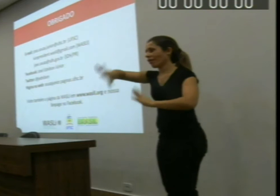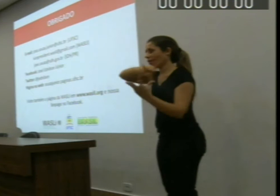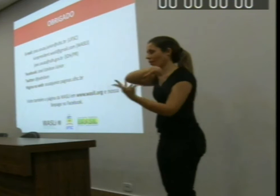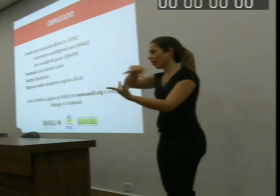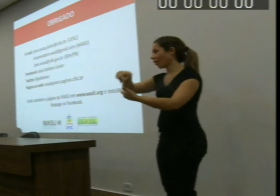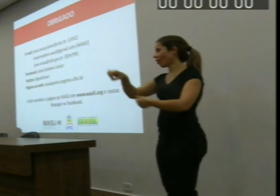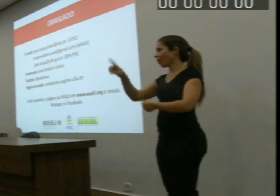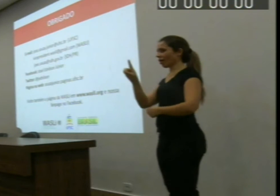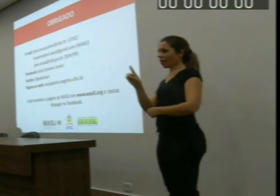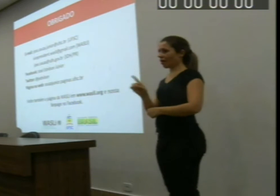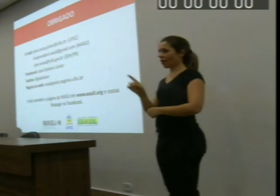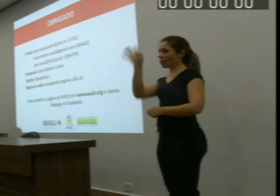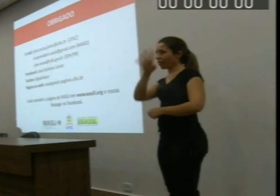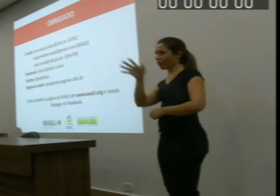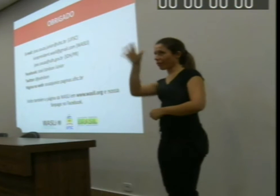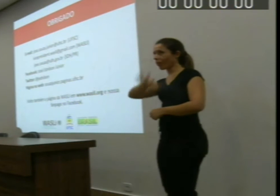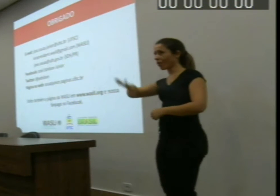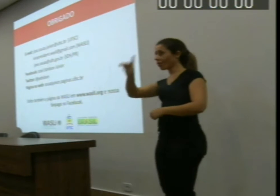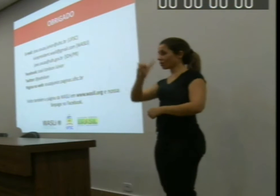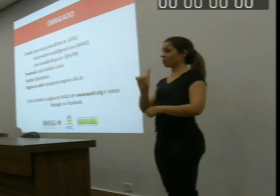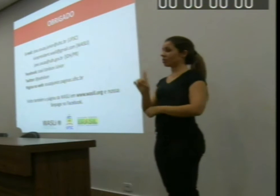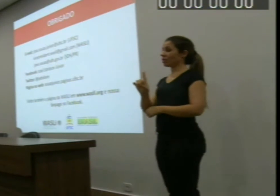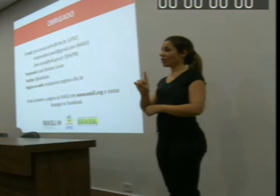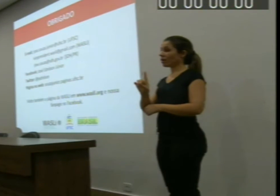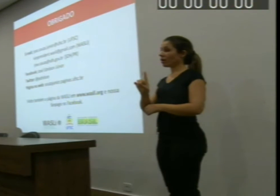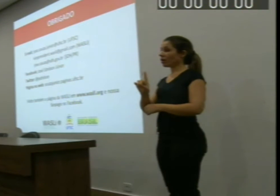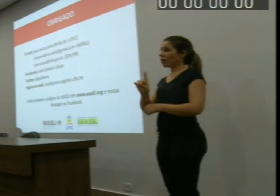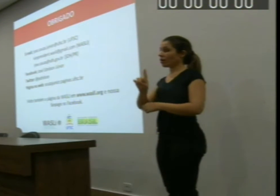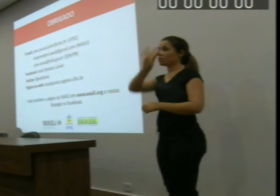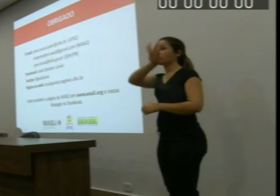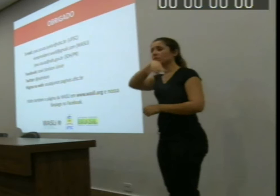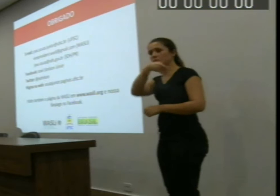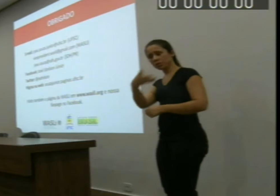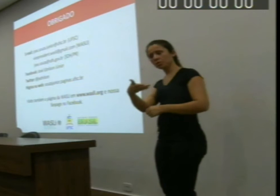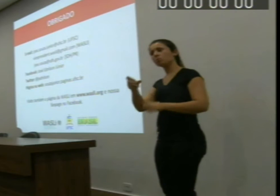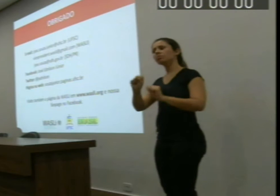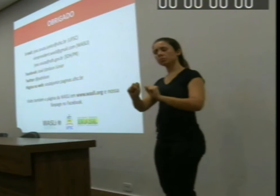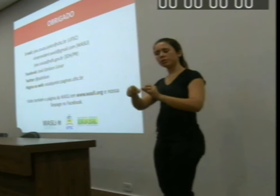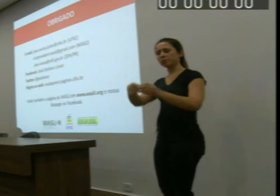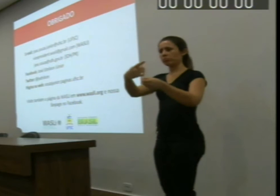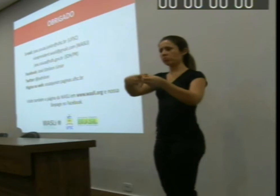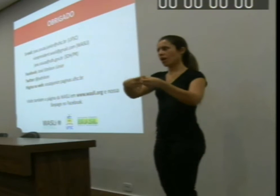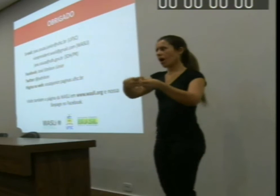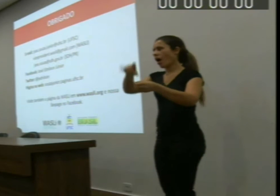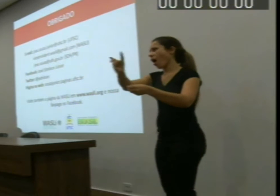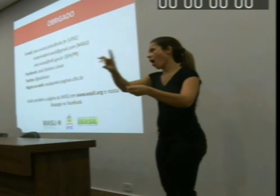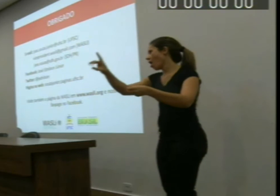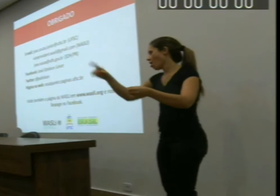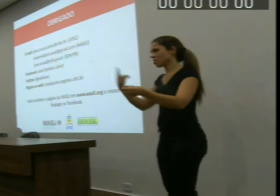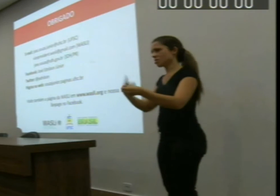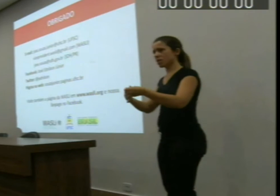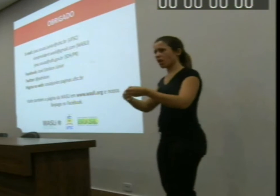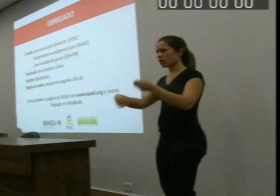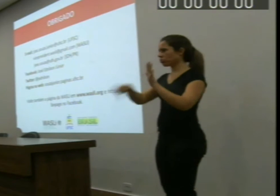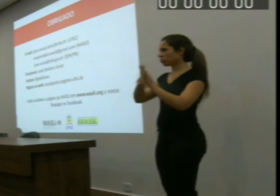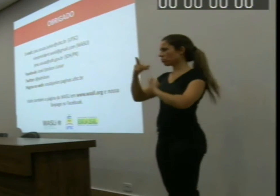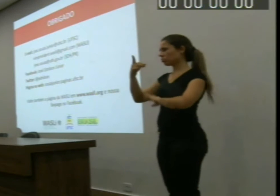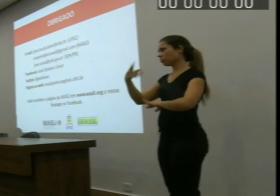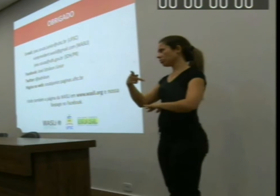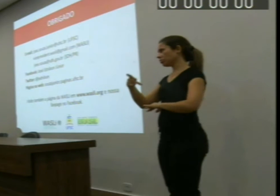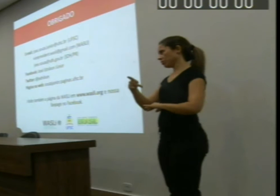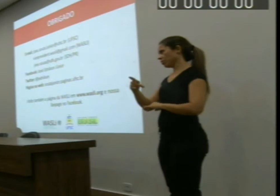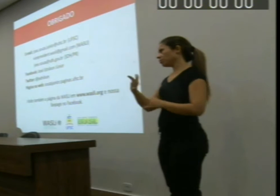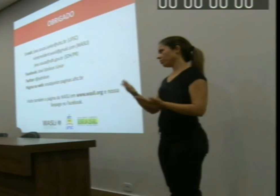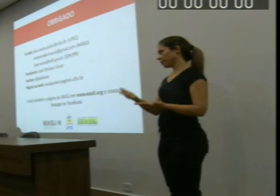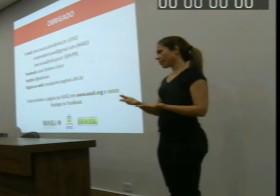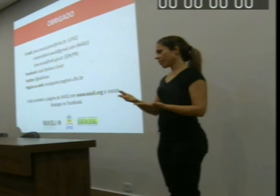características locais o que você gasta para vi viver aqui uma vida mediana não é a mesma coisa que eu preciso para